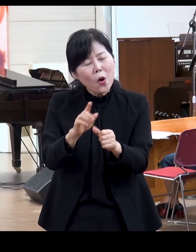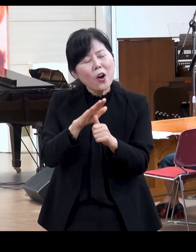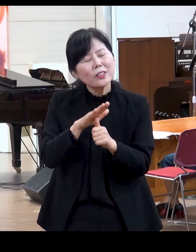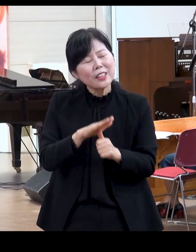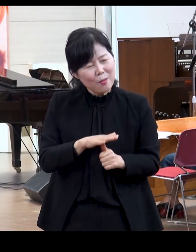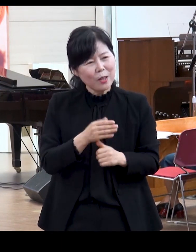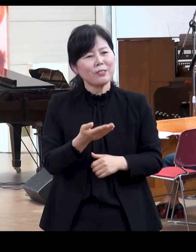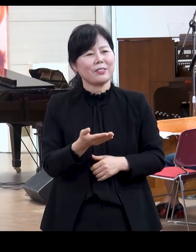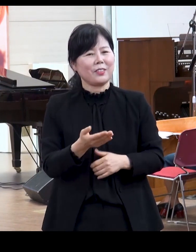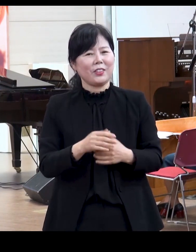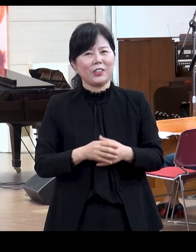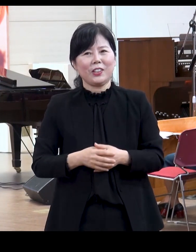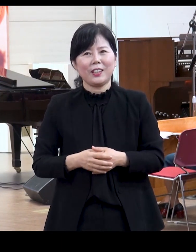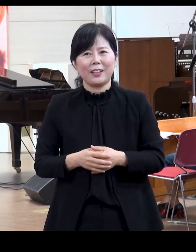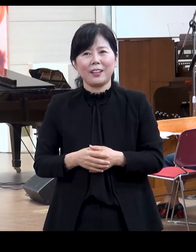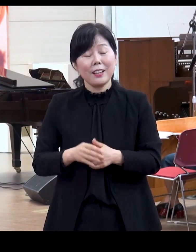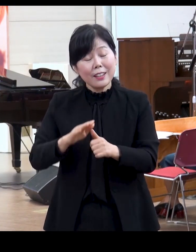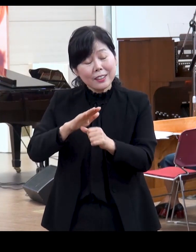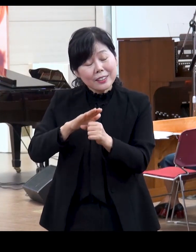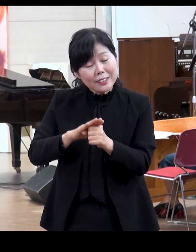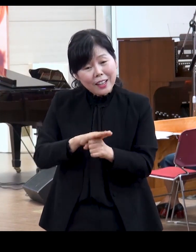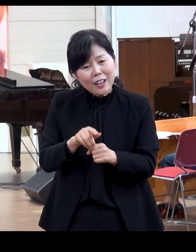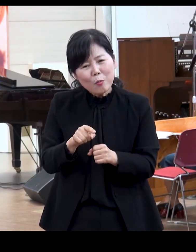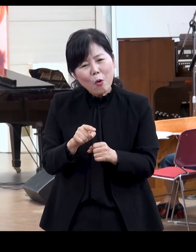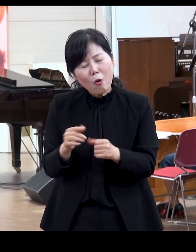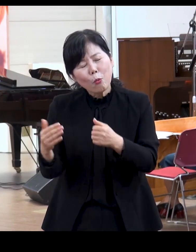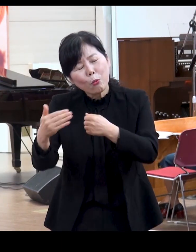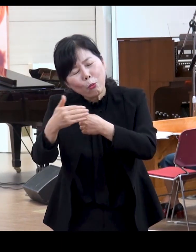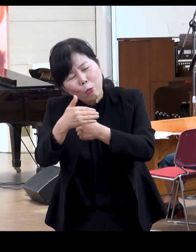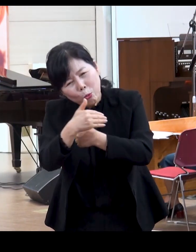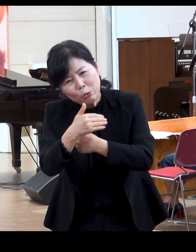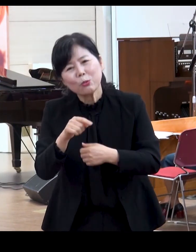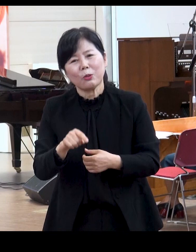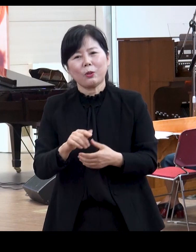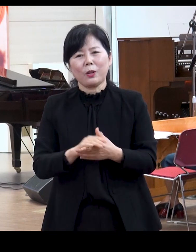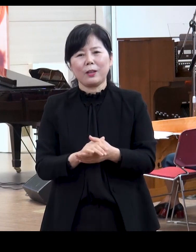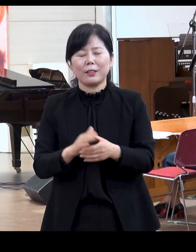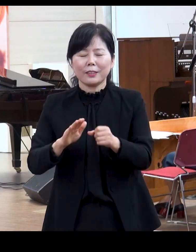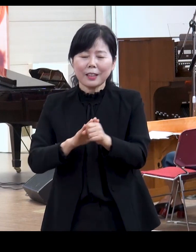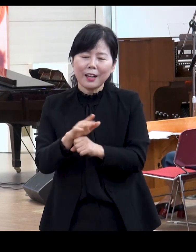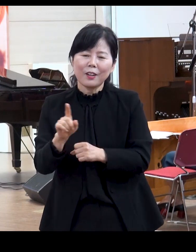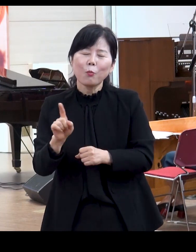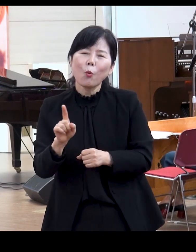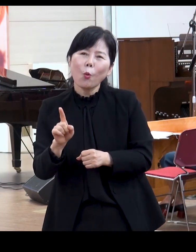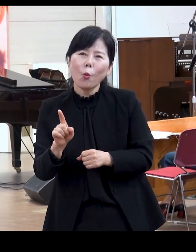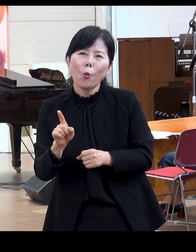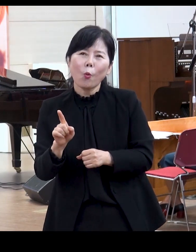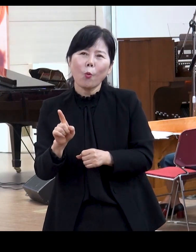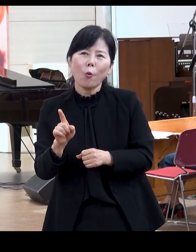거예요. 사랑은 정말 때때로 품어주는 겁니다. 사랑은